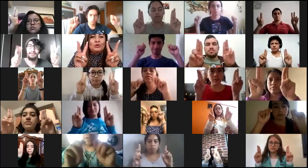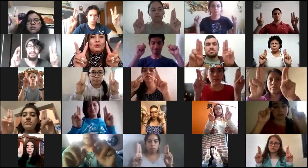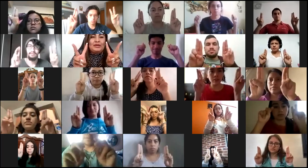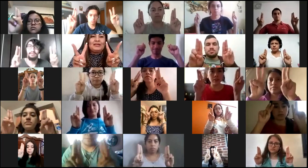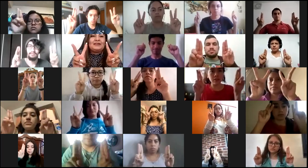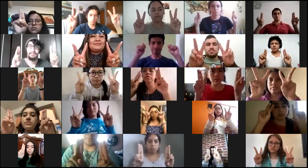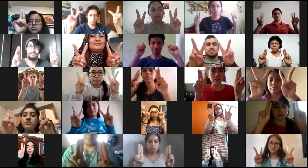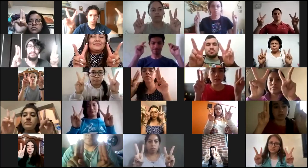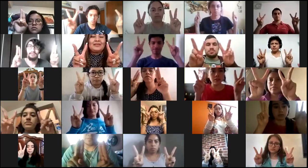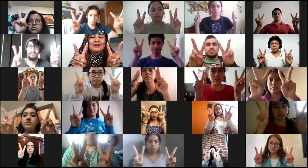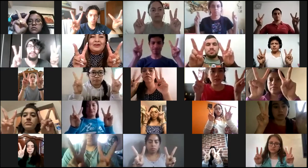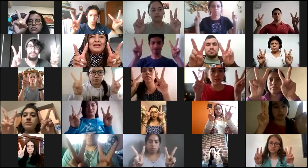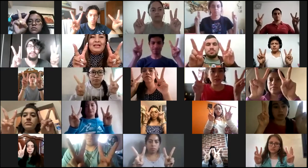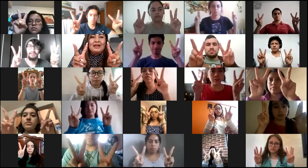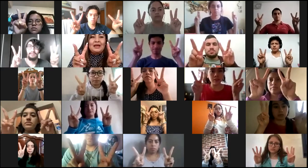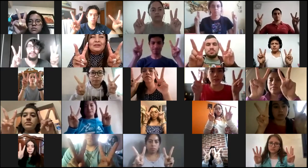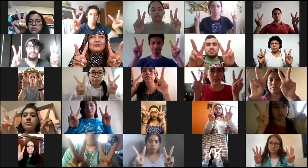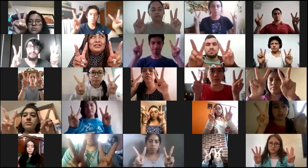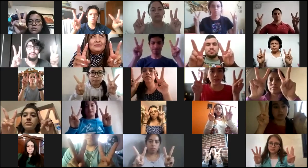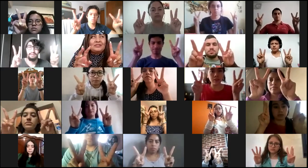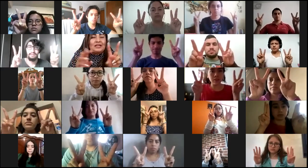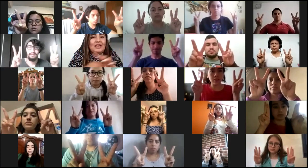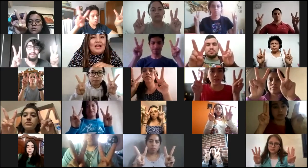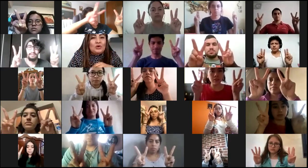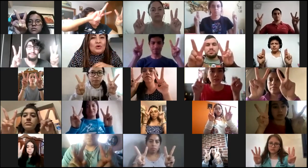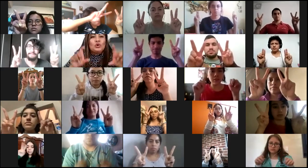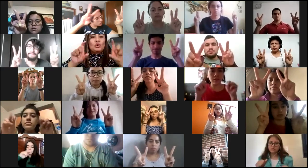V. ¿Ok? Nos quedamos en la Q. Q.